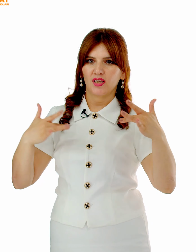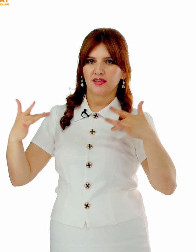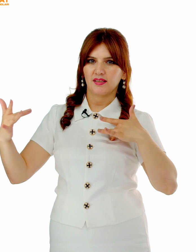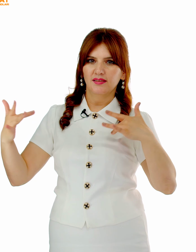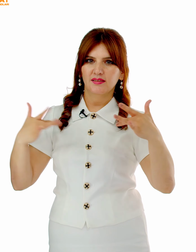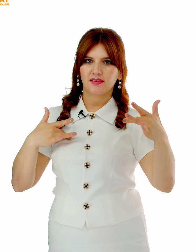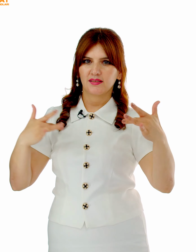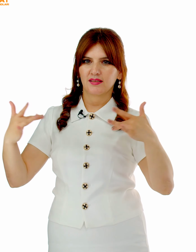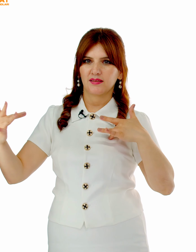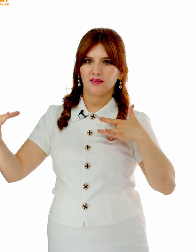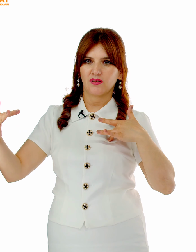holatda